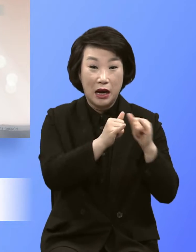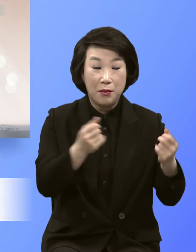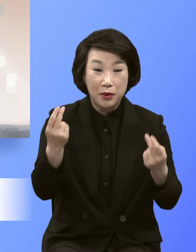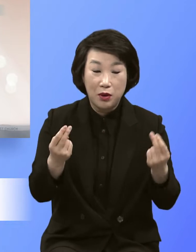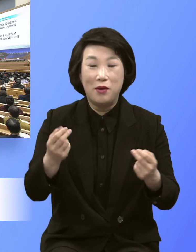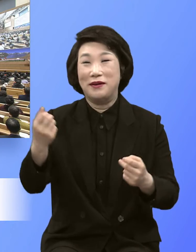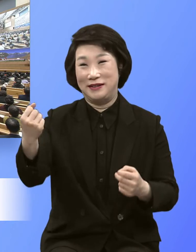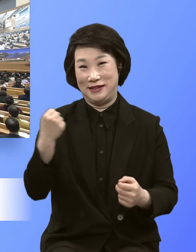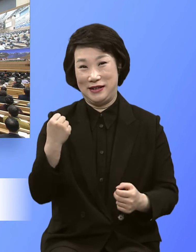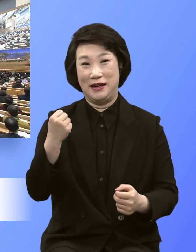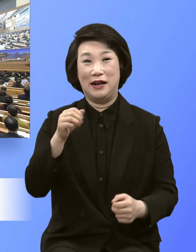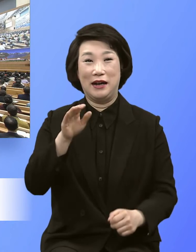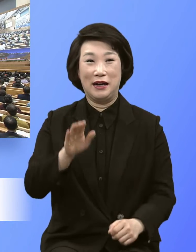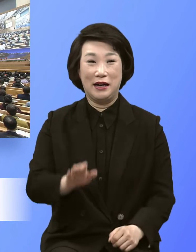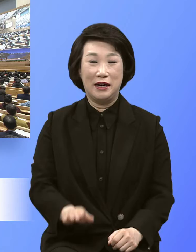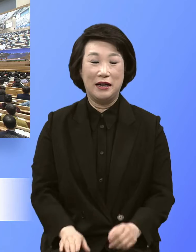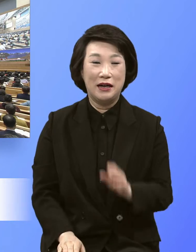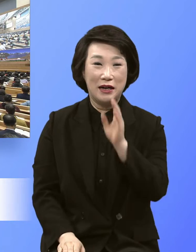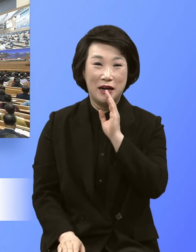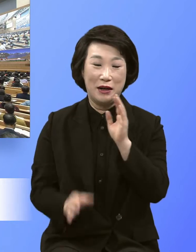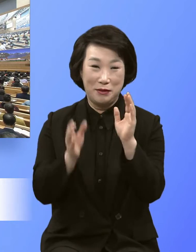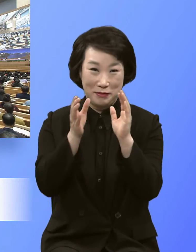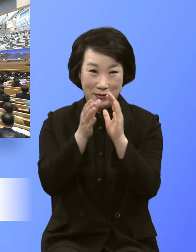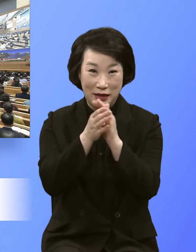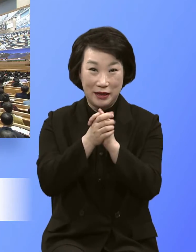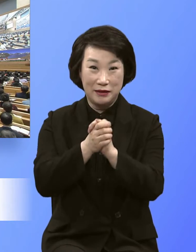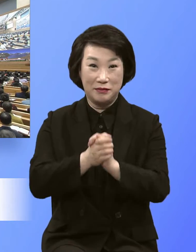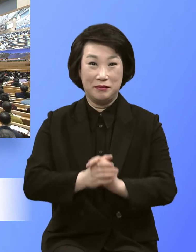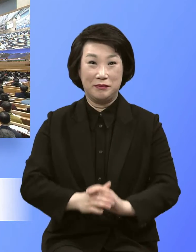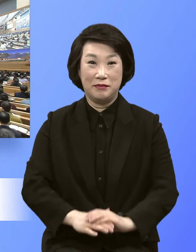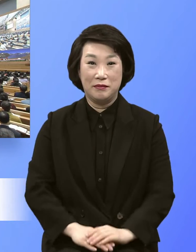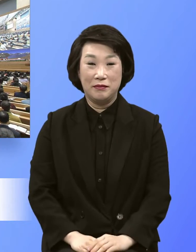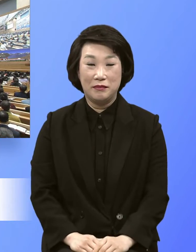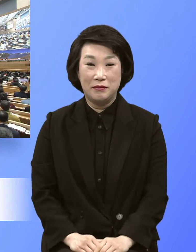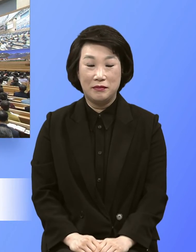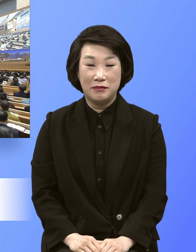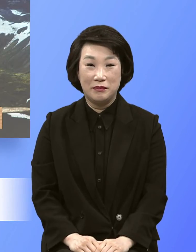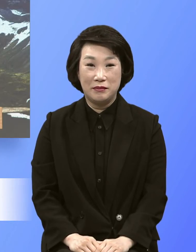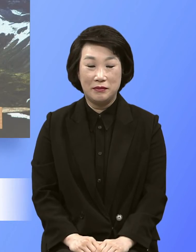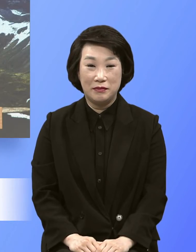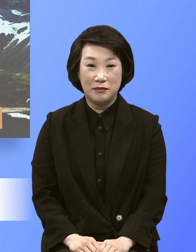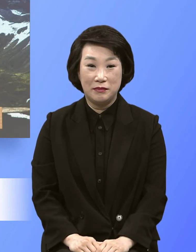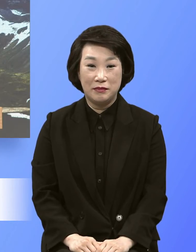사람보다 강하니라. 아멘. 아멘.